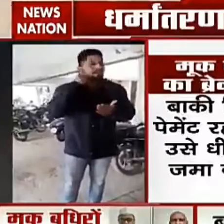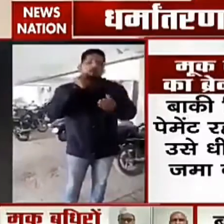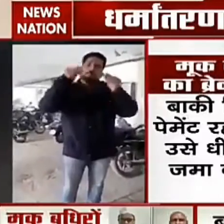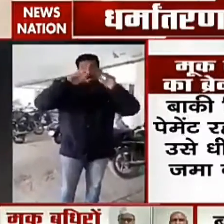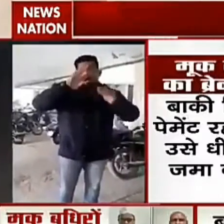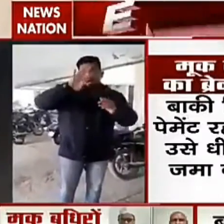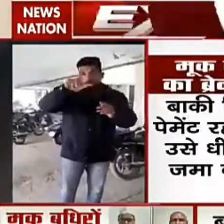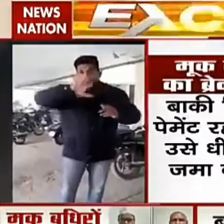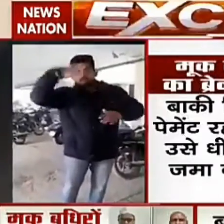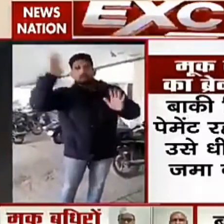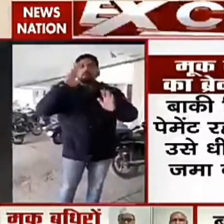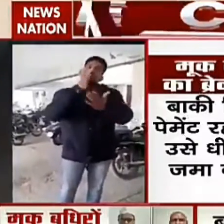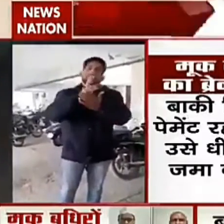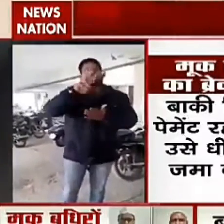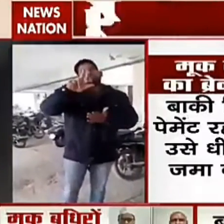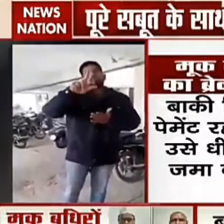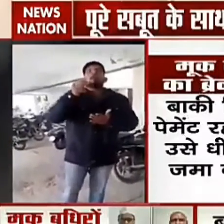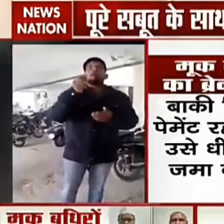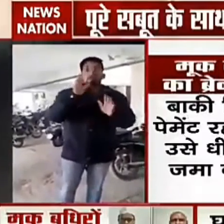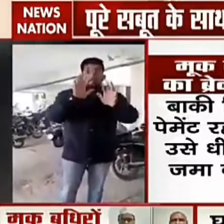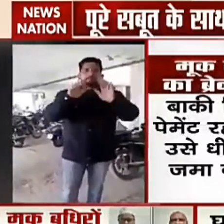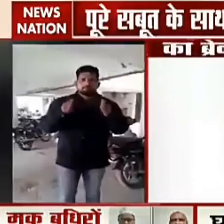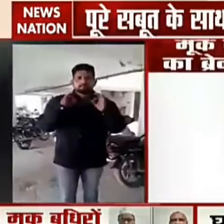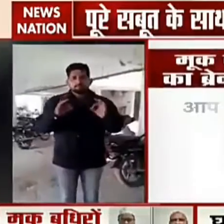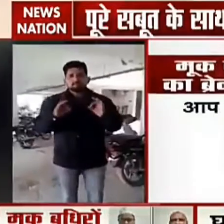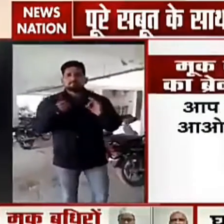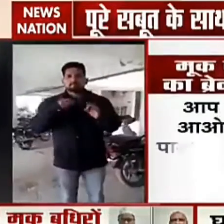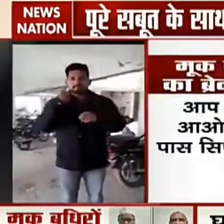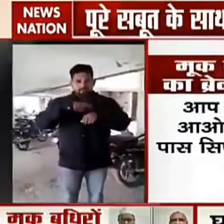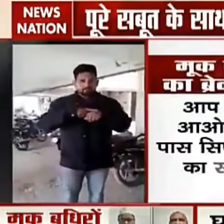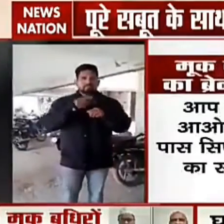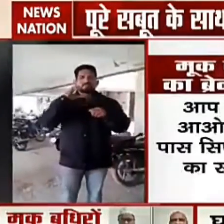है, लेकिन उसमें जो सिलेक्शन है वो हार्ड